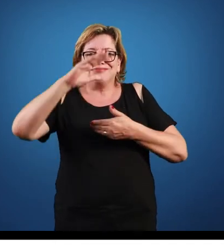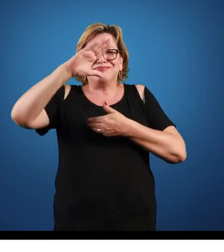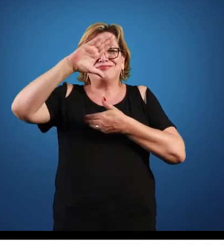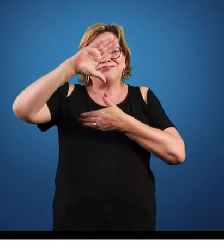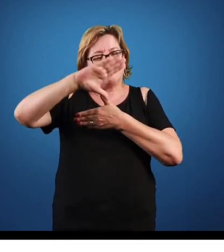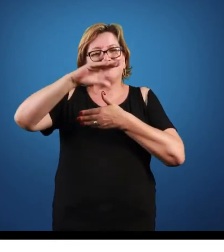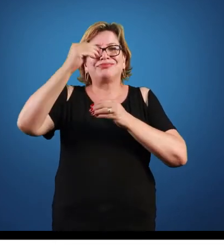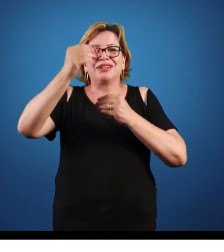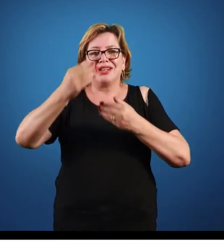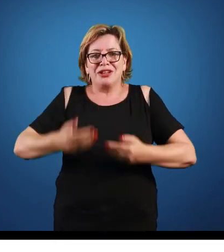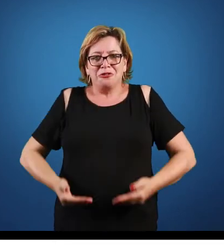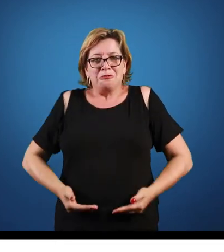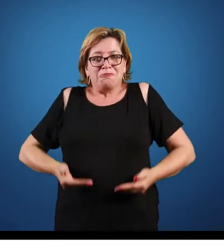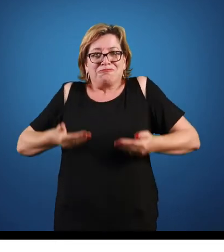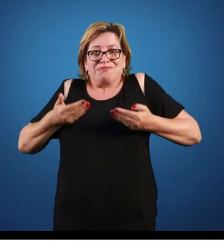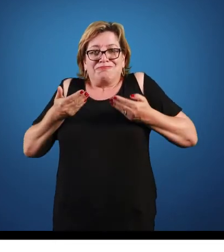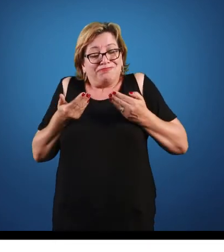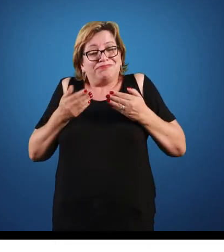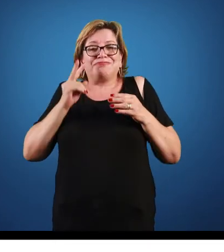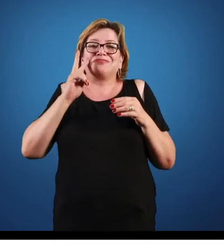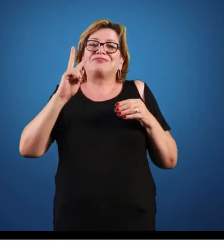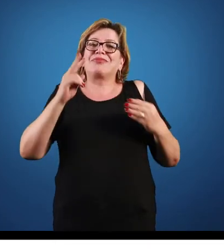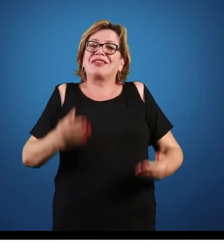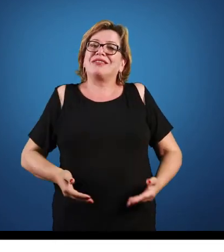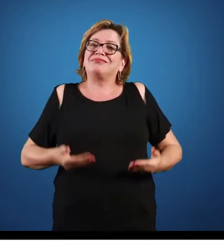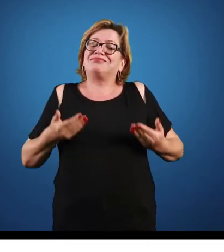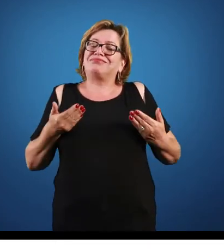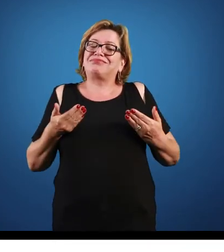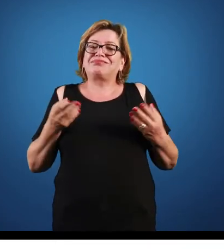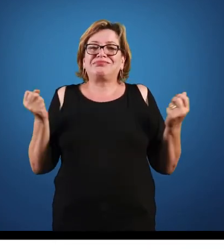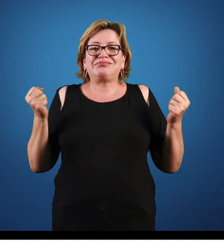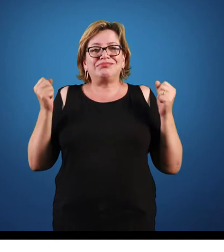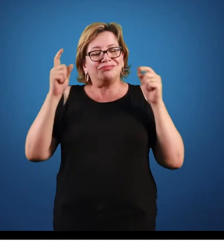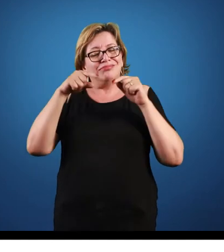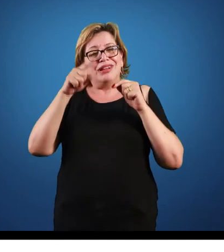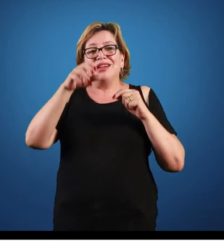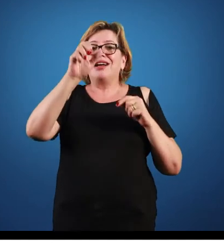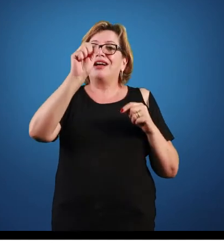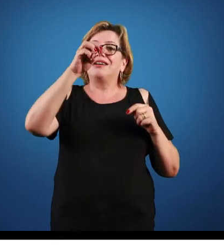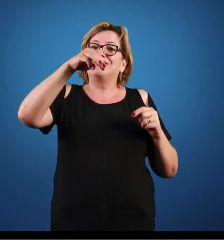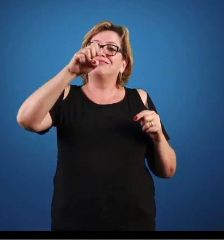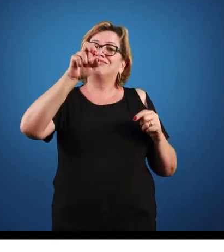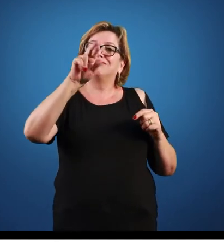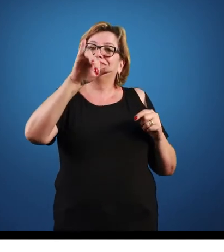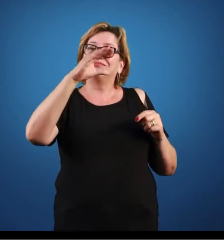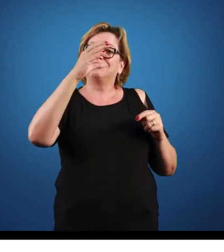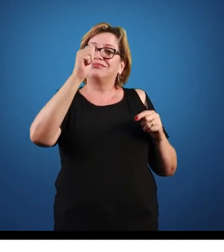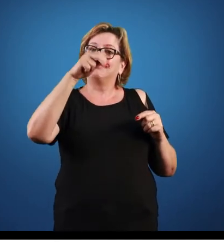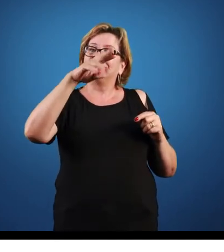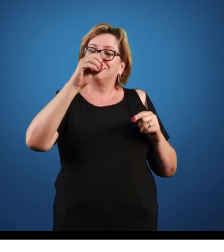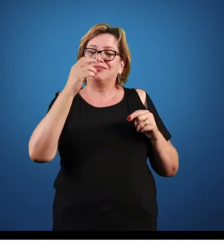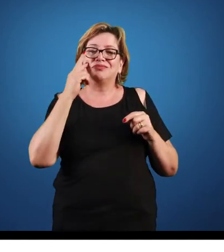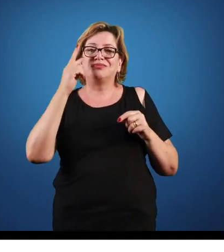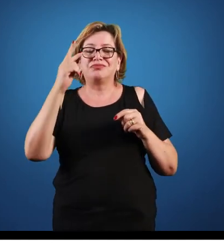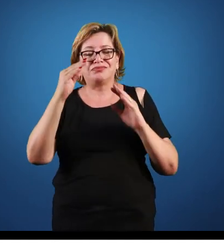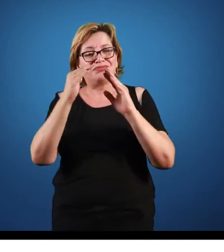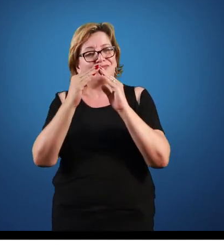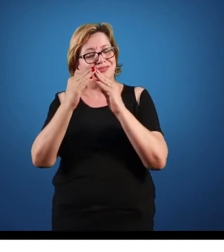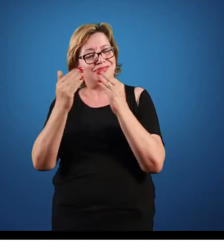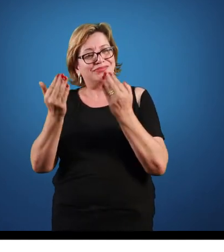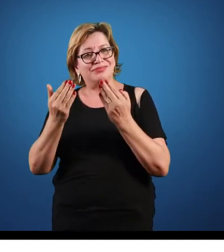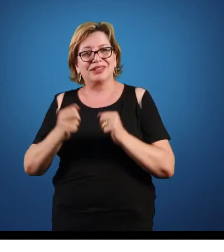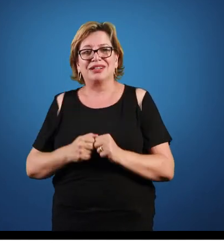nós estamos cortados aqui você está me vendo só dessa parte pra cima então isso é um plano americano que é o que vocês estão assistindo agora em casa é